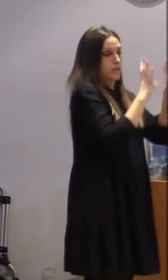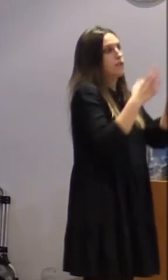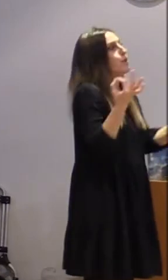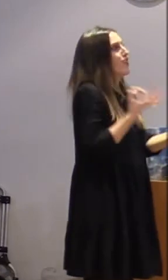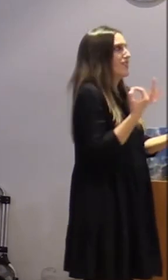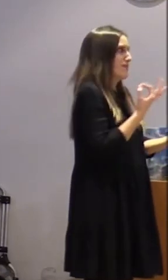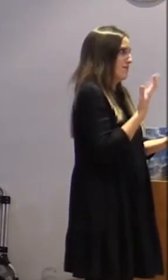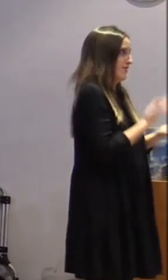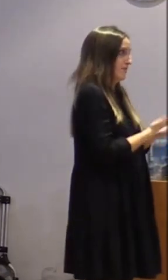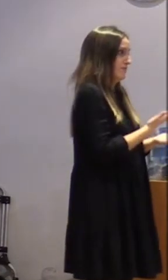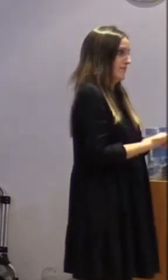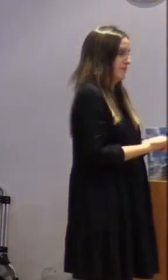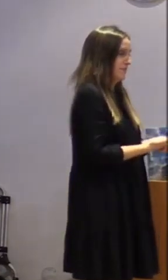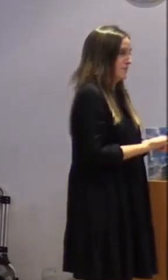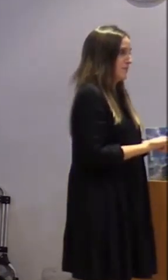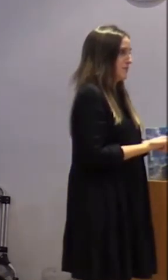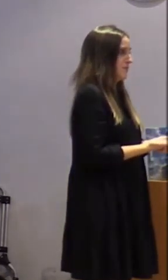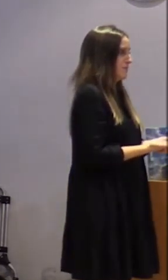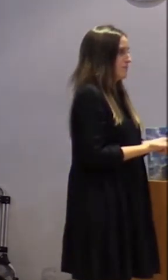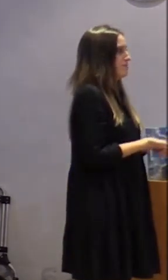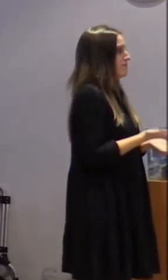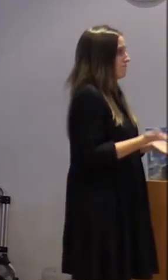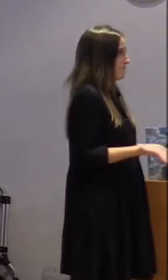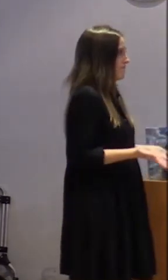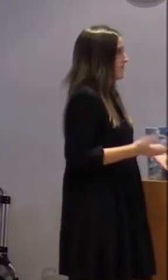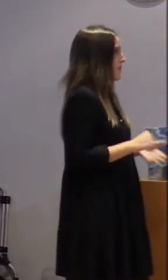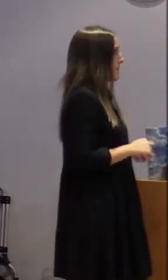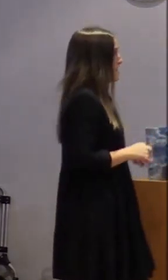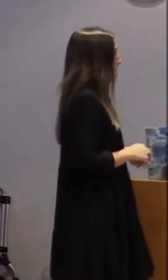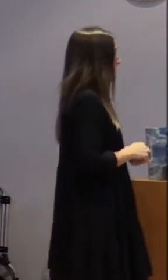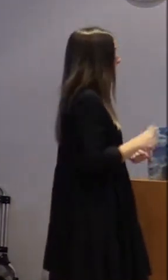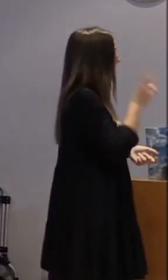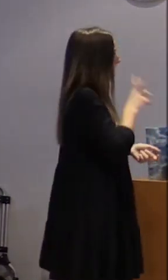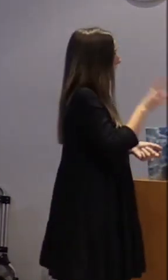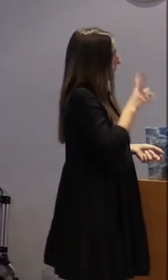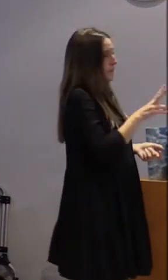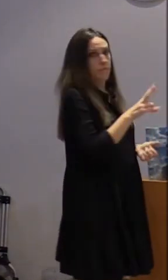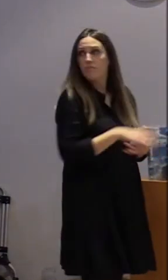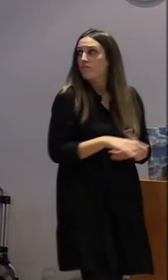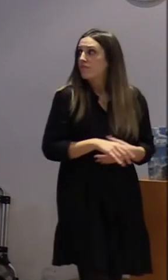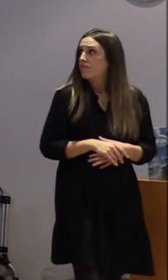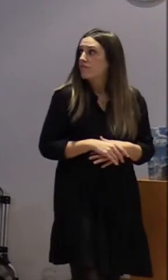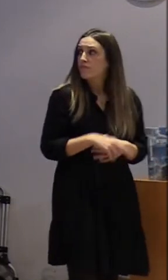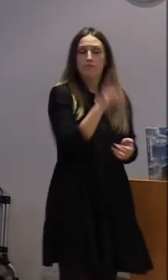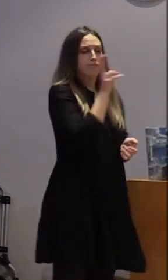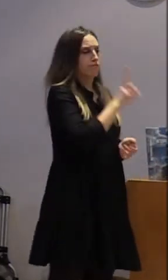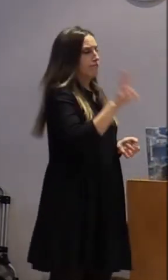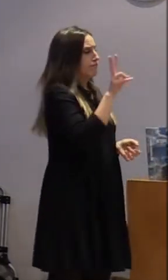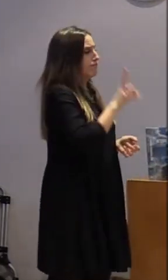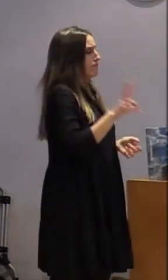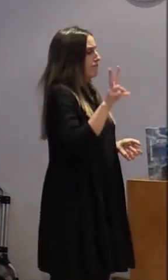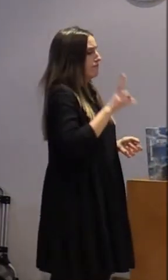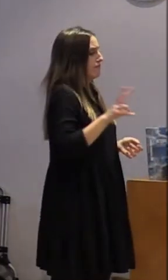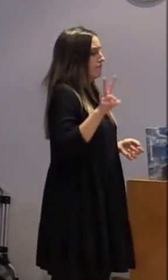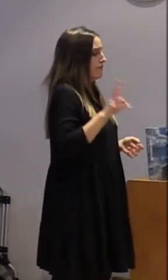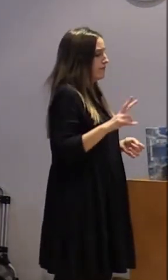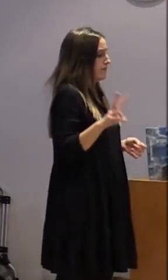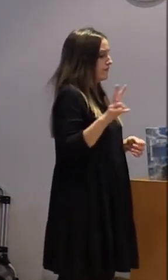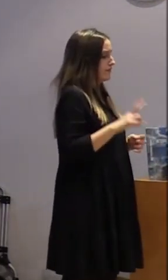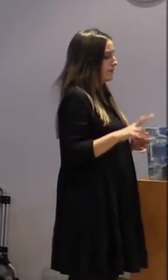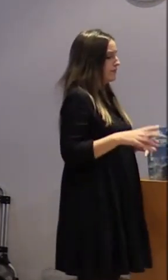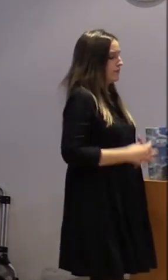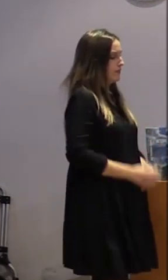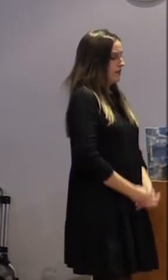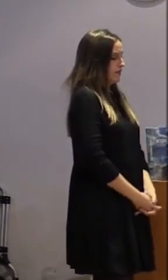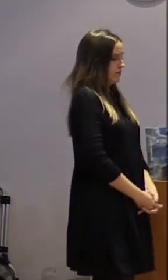demostrar con la ciencia. Y es lo siguiente, lo leo. Los resultados de esta investigación apoyan la tesis de que el artista